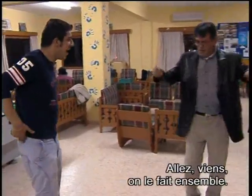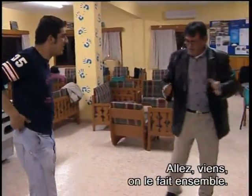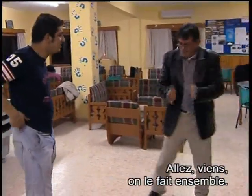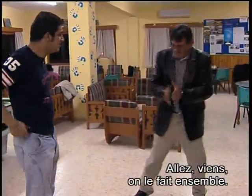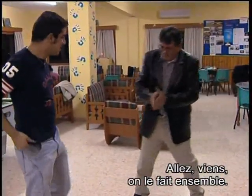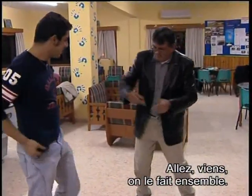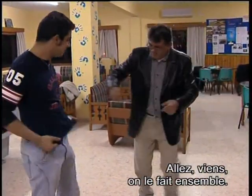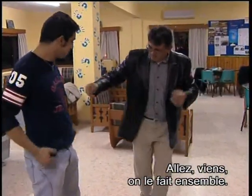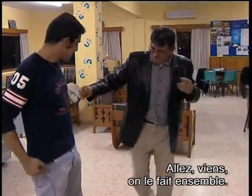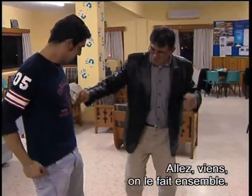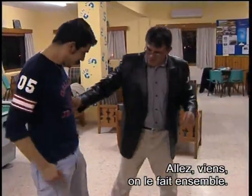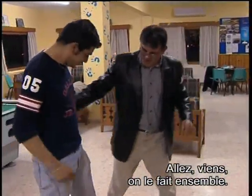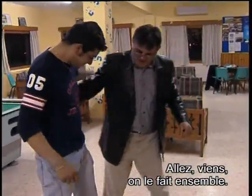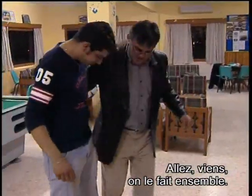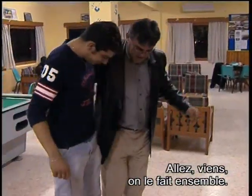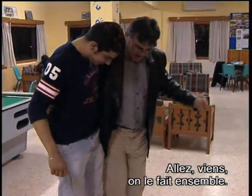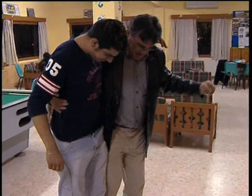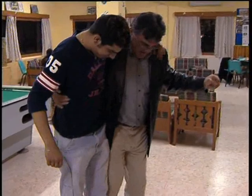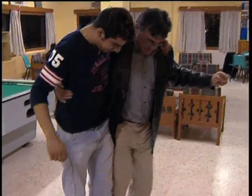Allez, viens, on le fait ensemble.